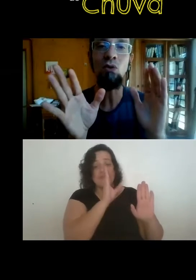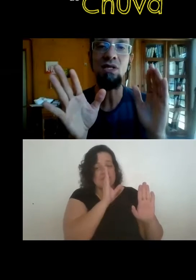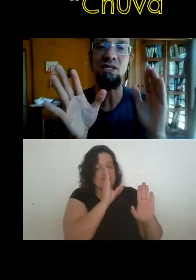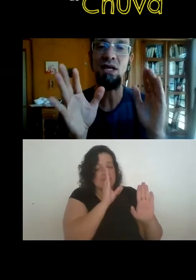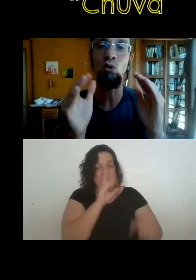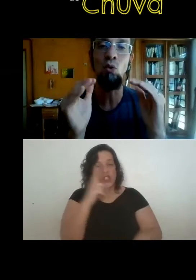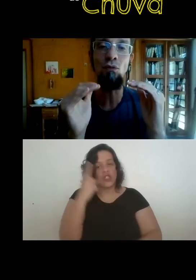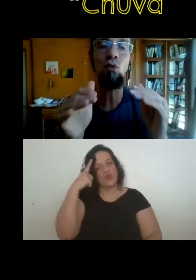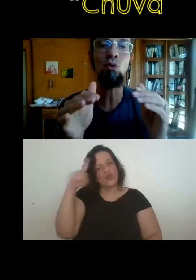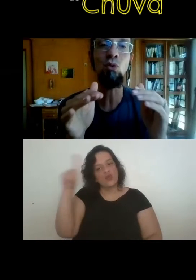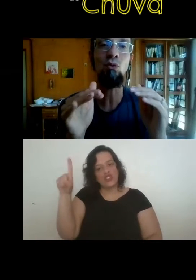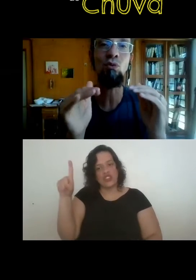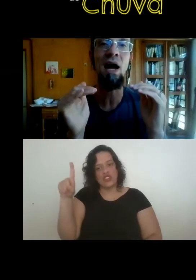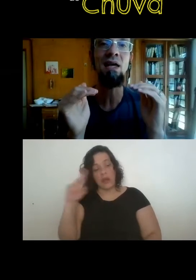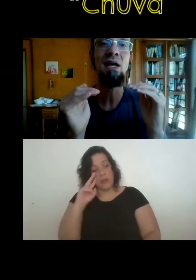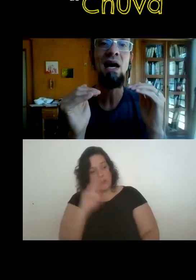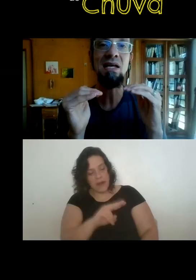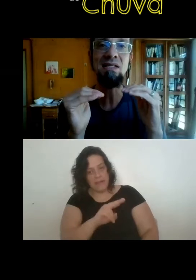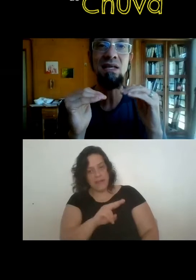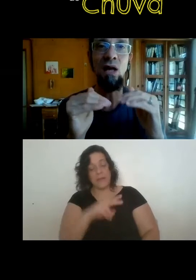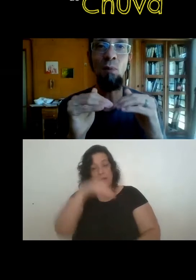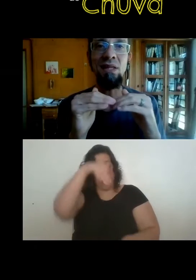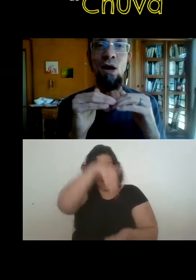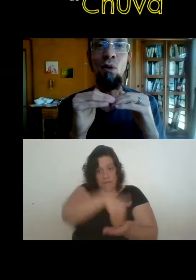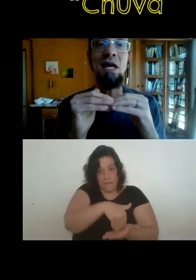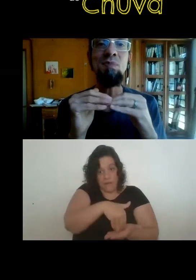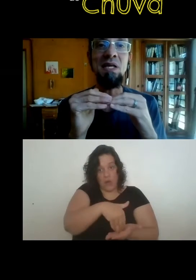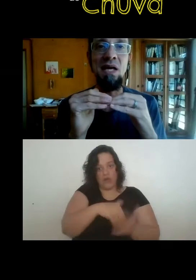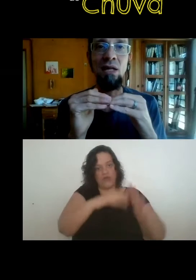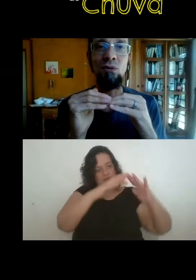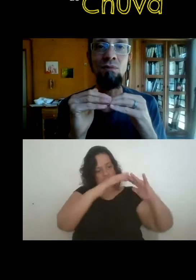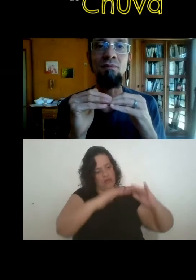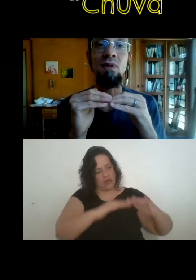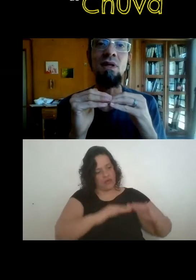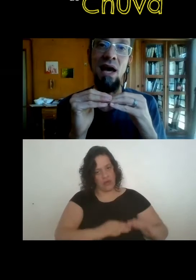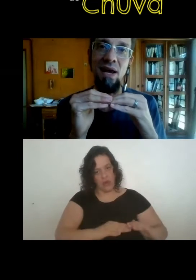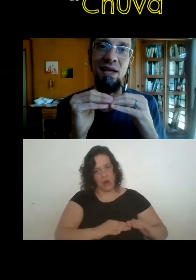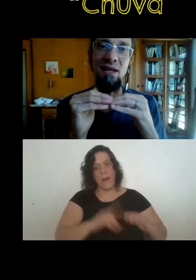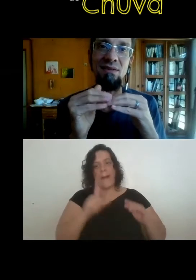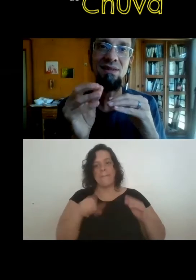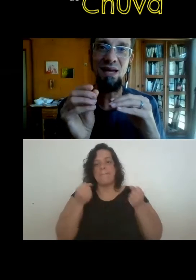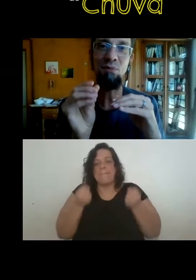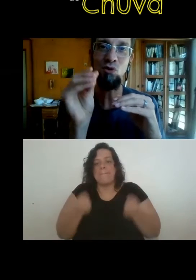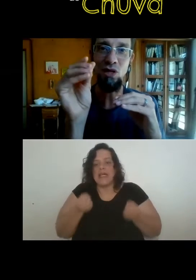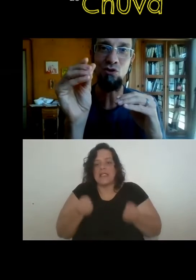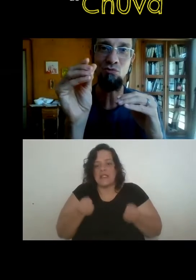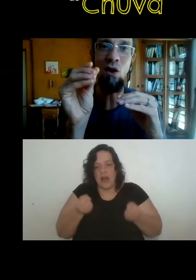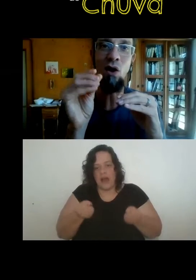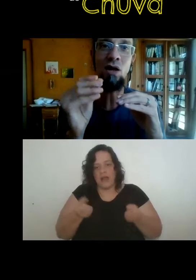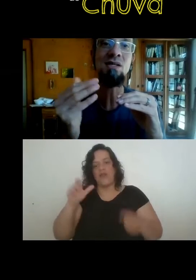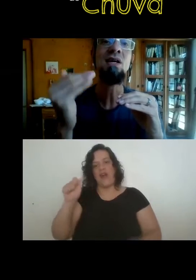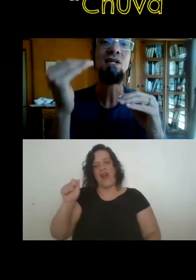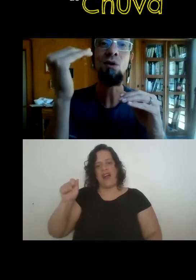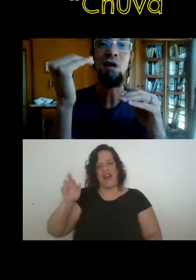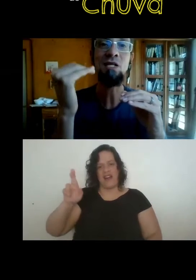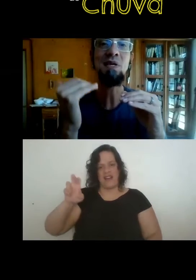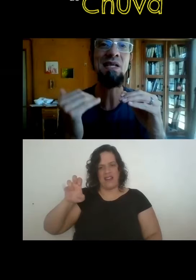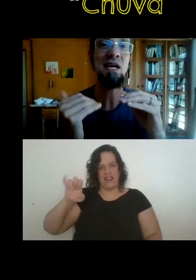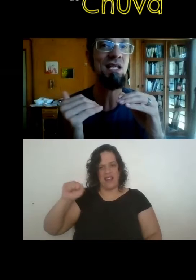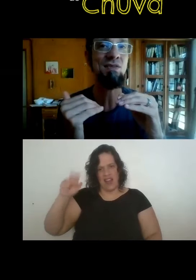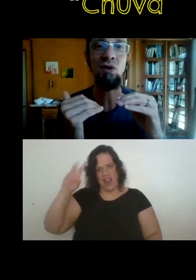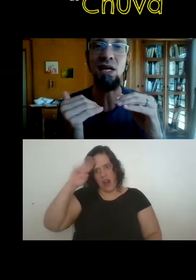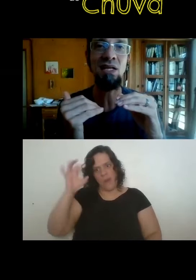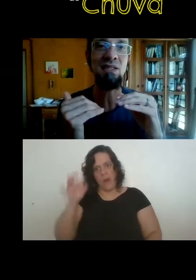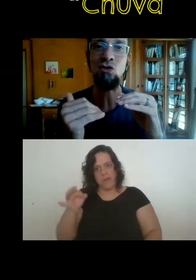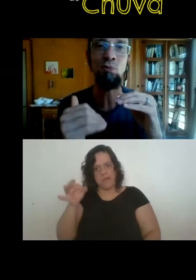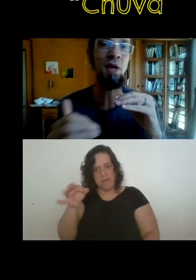que vai acontecer? No fundo, vai assentar o material mais pesado, que é a areia. Lembra, os grãos maiores são mais